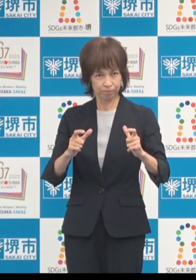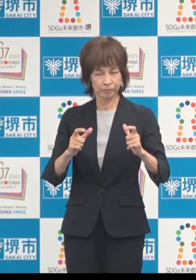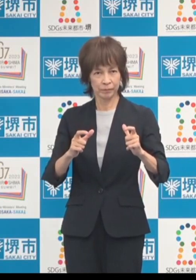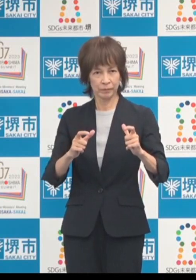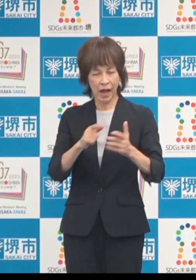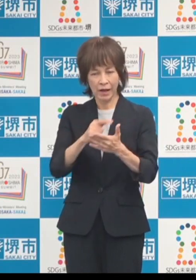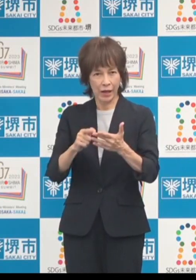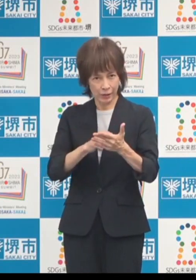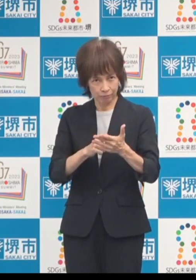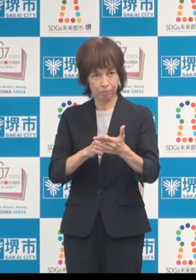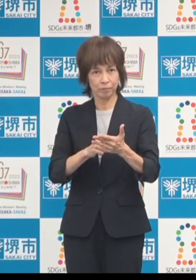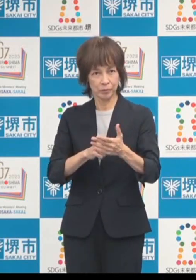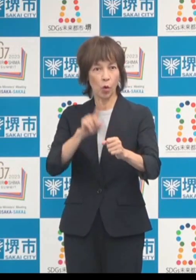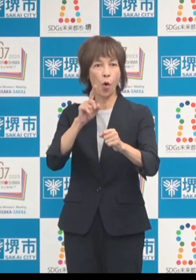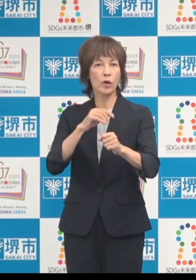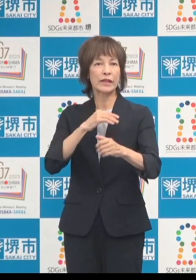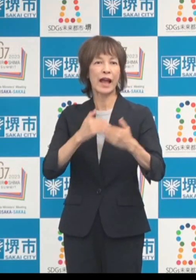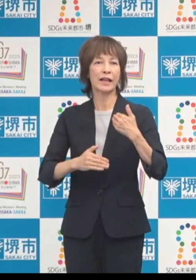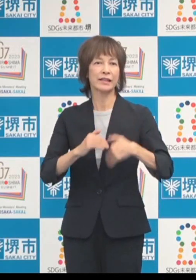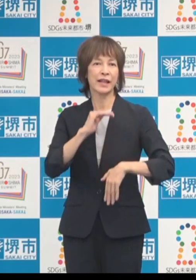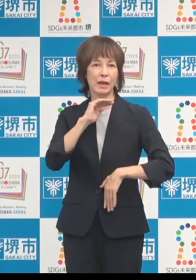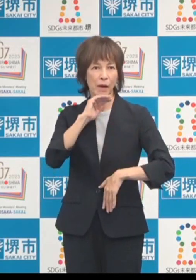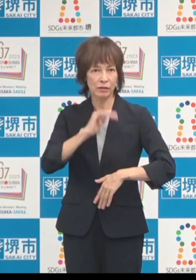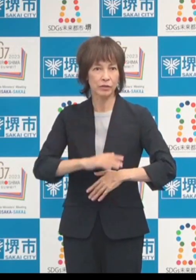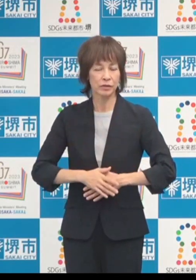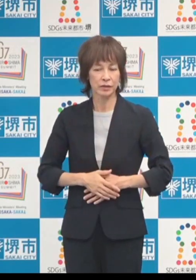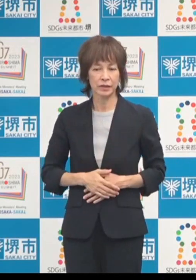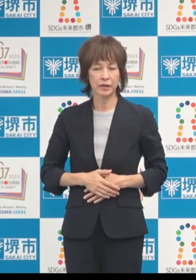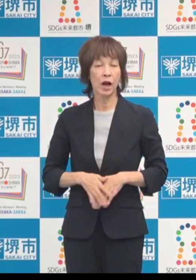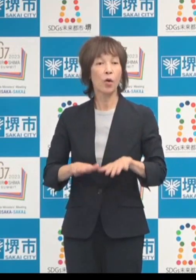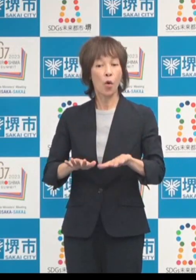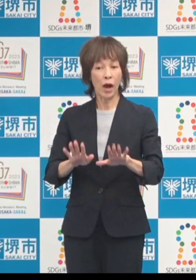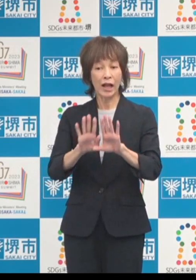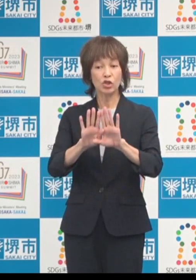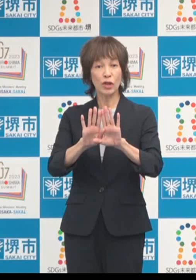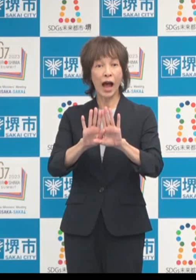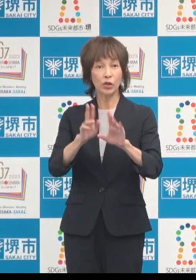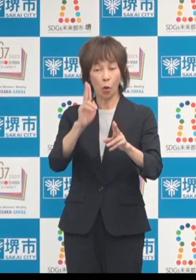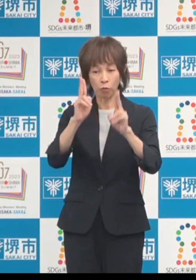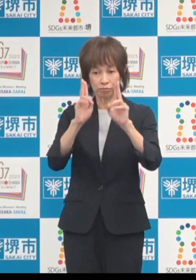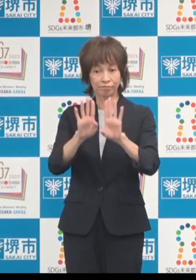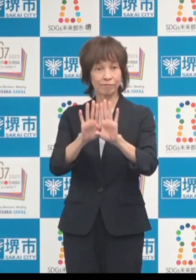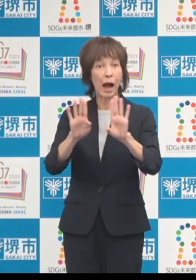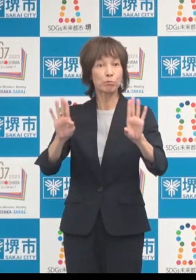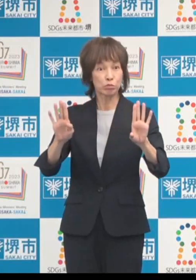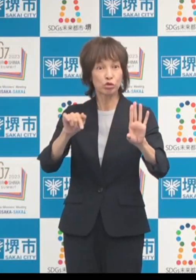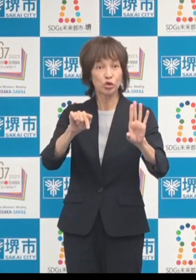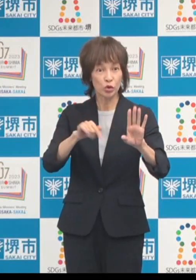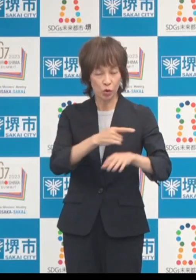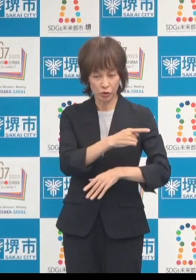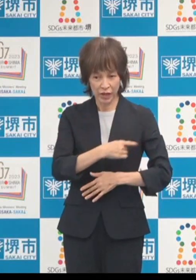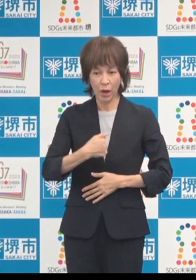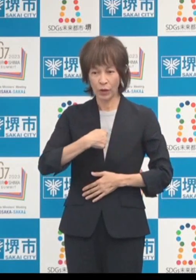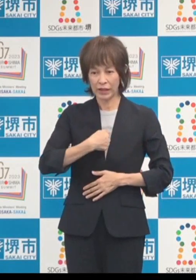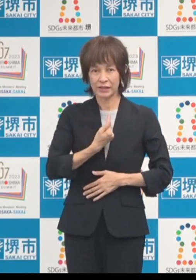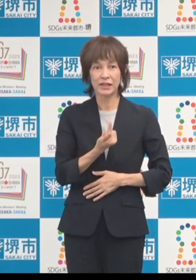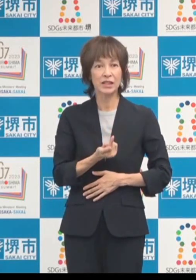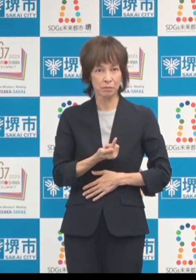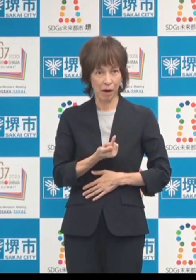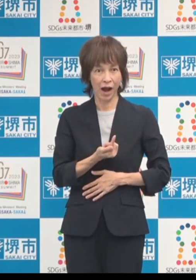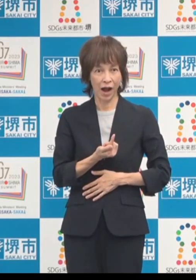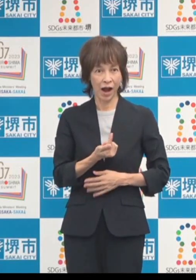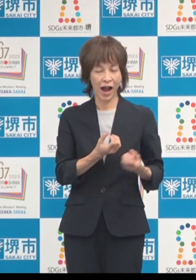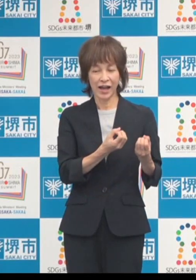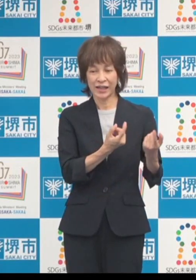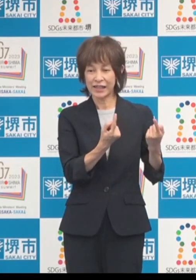で、私自身も今回は特にスタートアップということで、トップセールスということで、私自身もイノベー